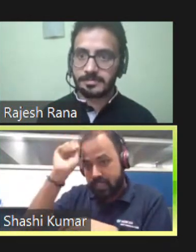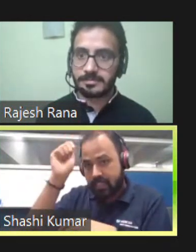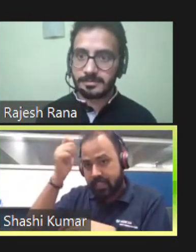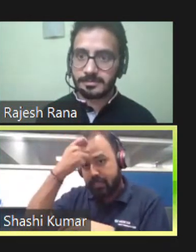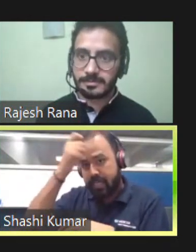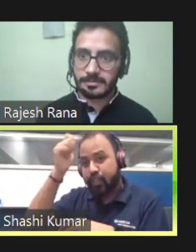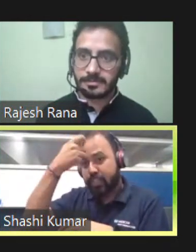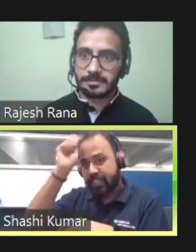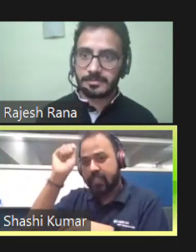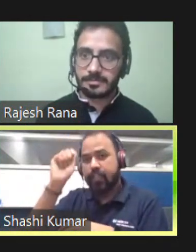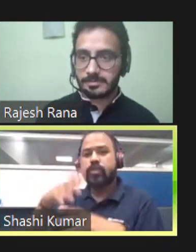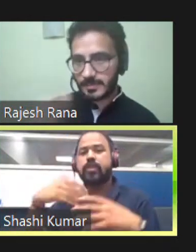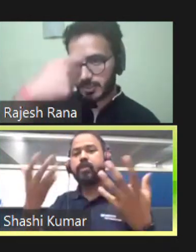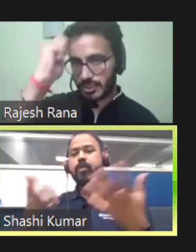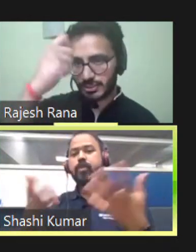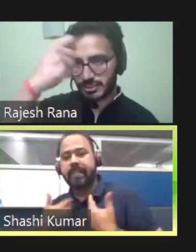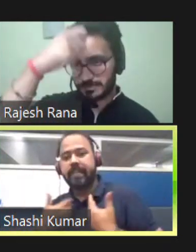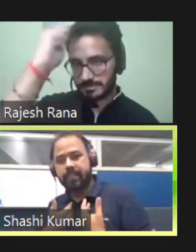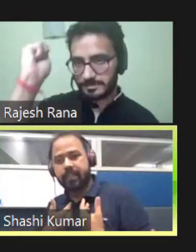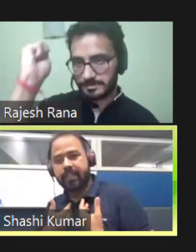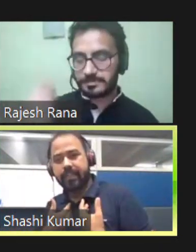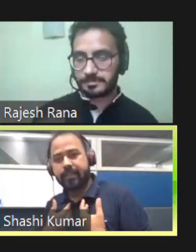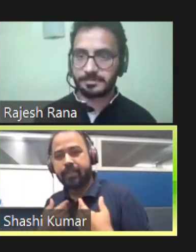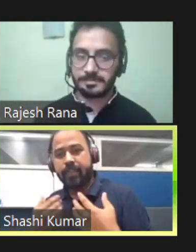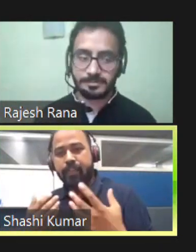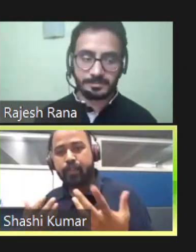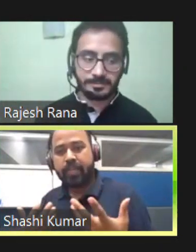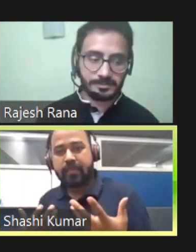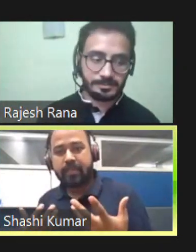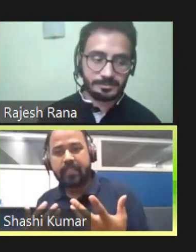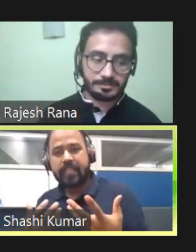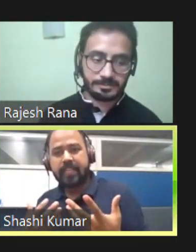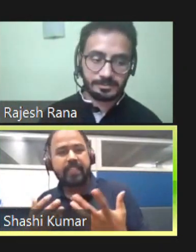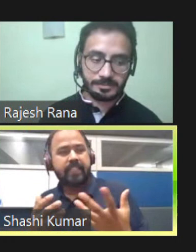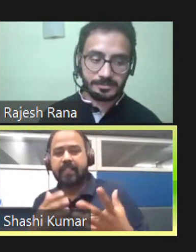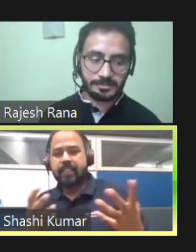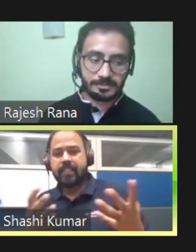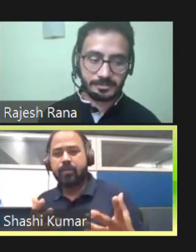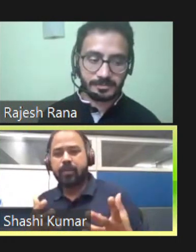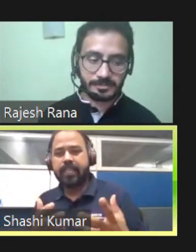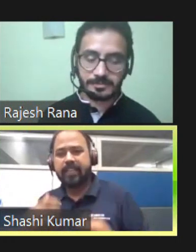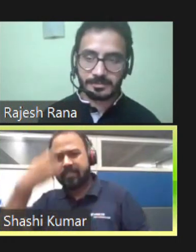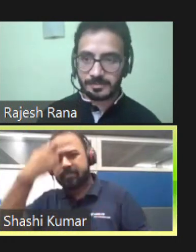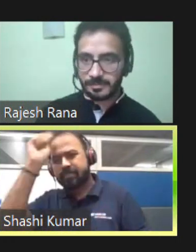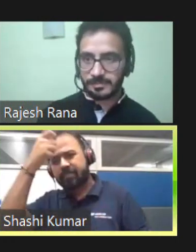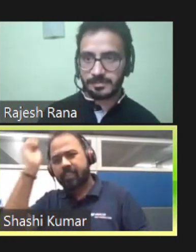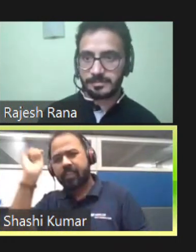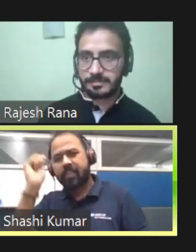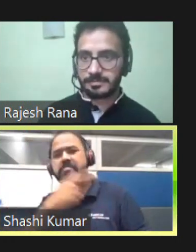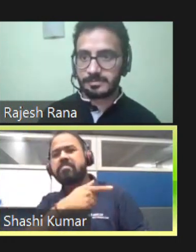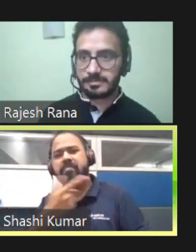मेरा unique sign name है शशि। So जब वो मेरी बात करेंगे तो वो कैसे बात करेंगे राजेश से? राजेश को बोलेंगे,